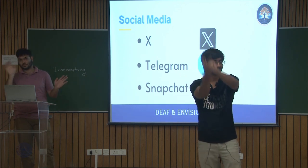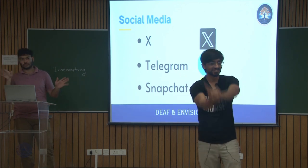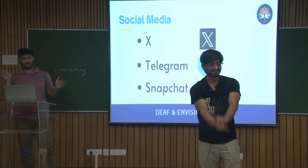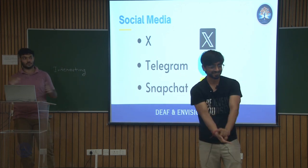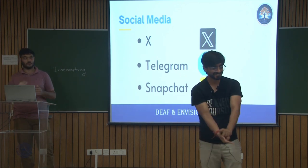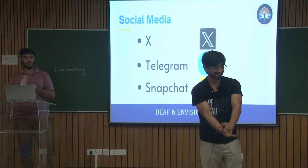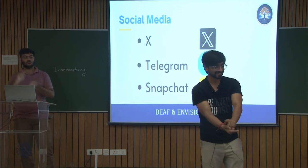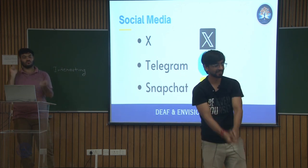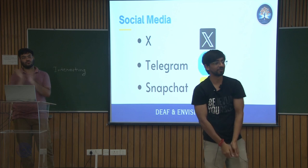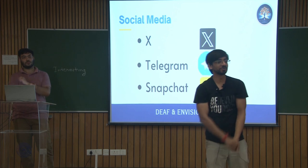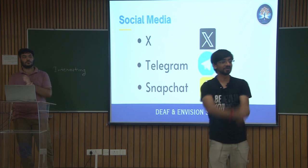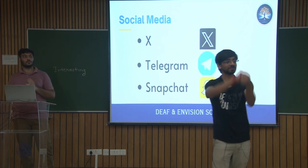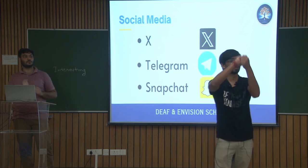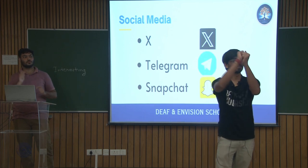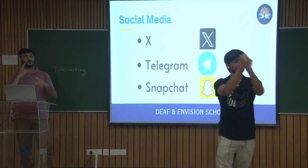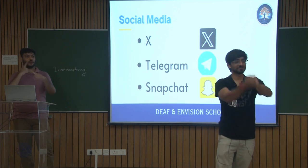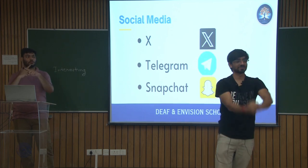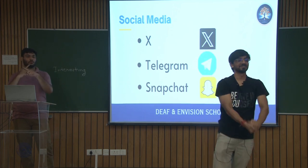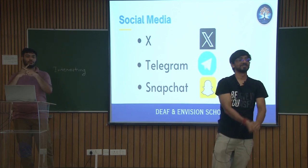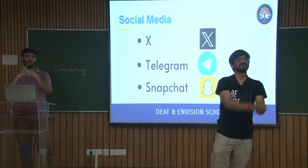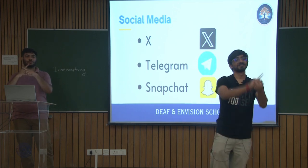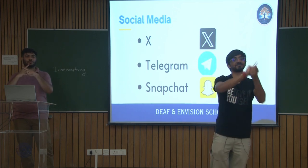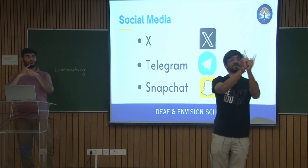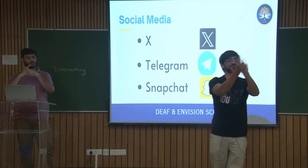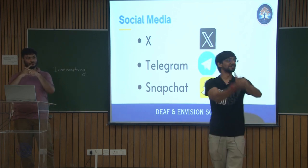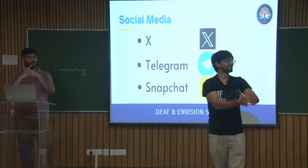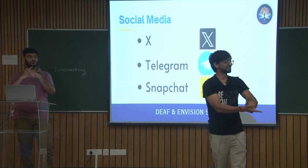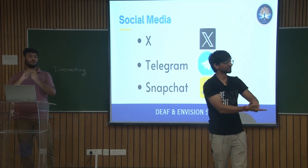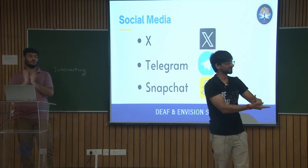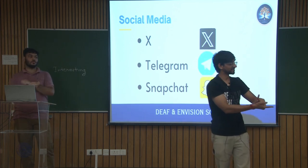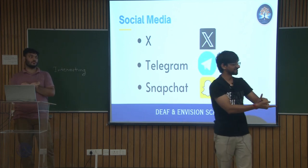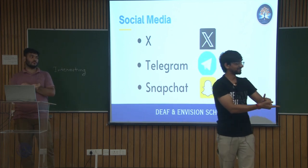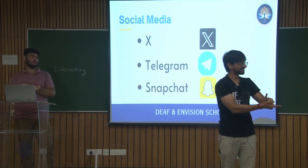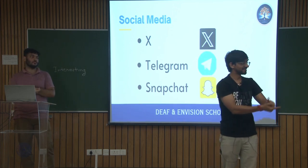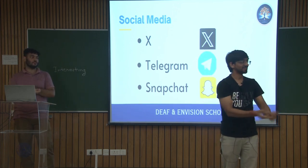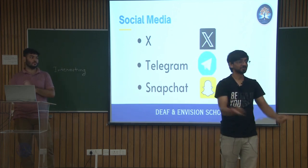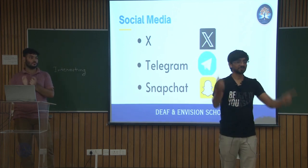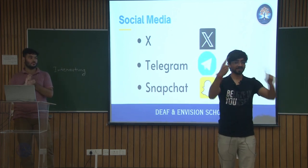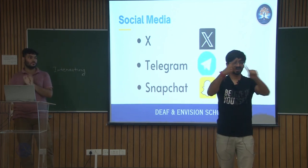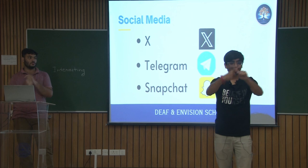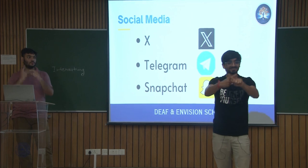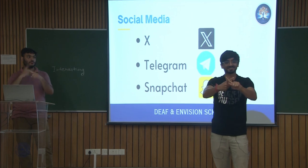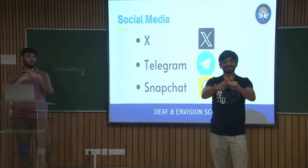चेंज्ड or you can do like this also whatever convenient for you to x